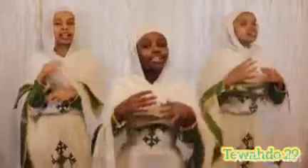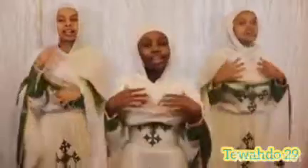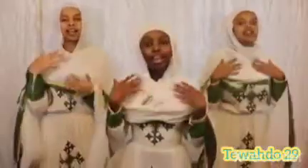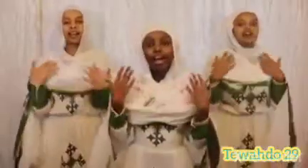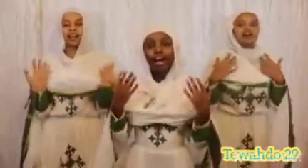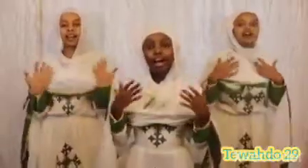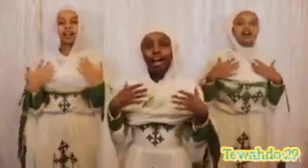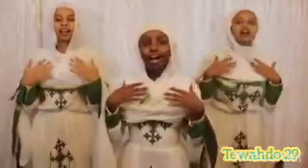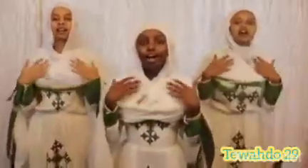ተላ